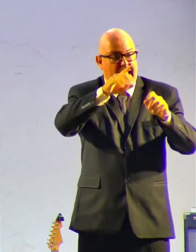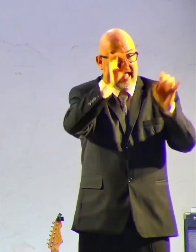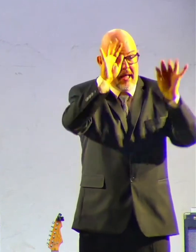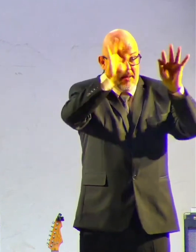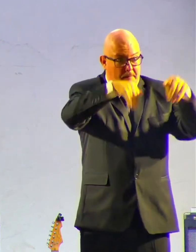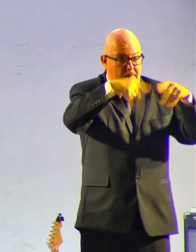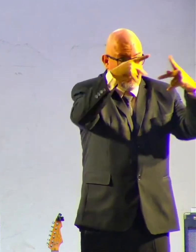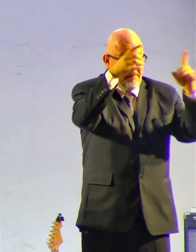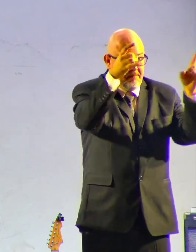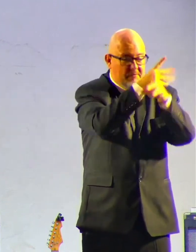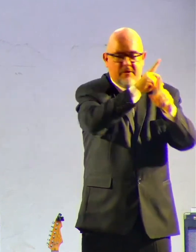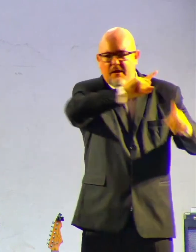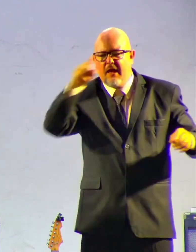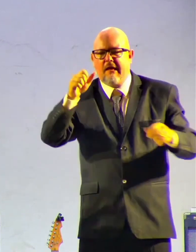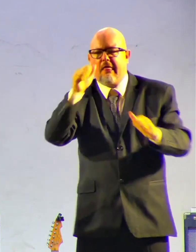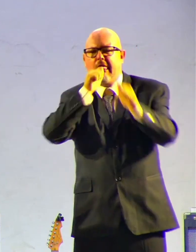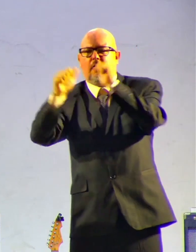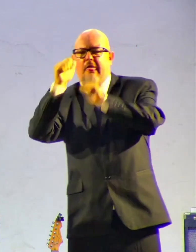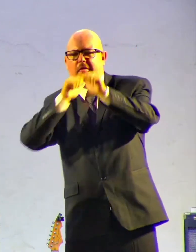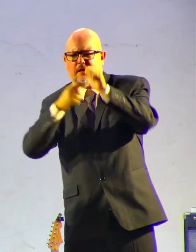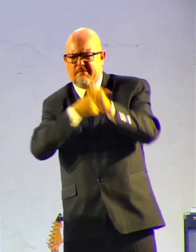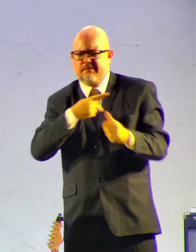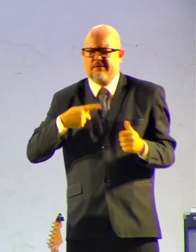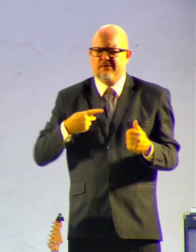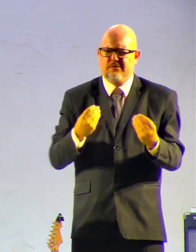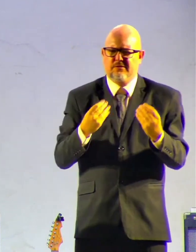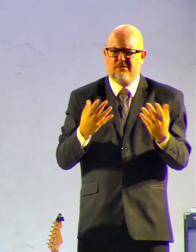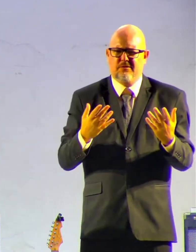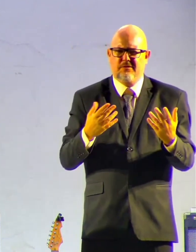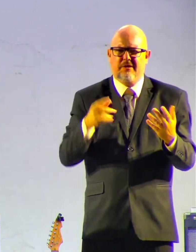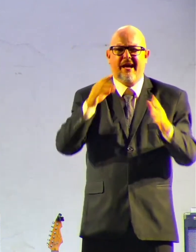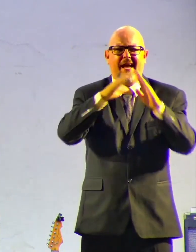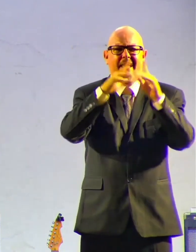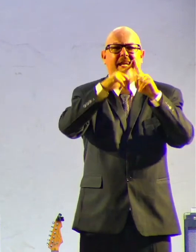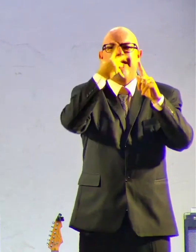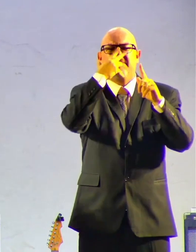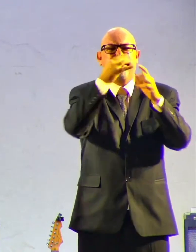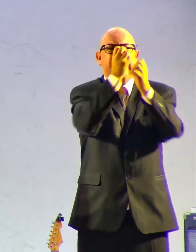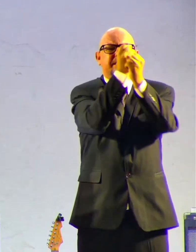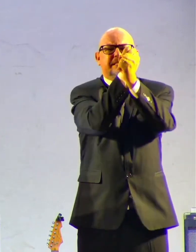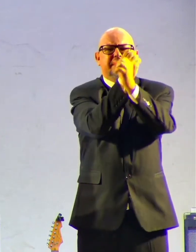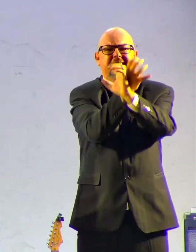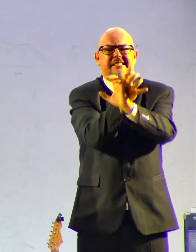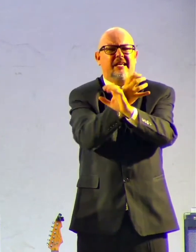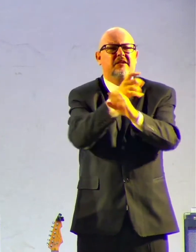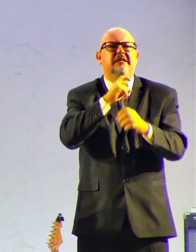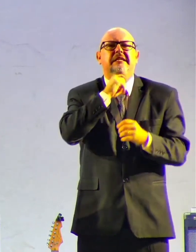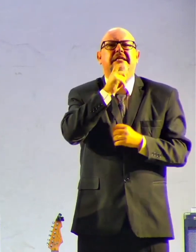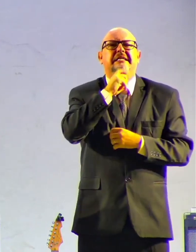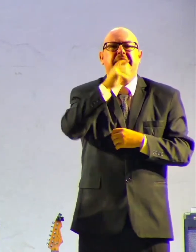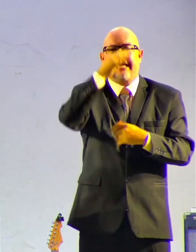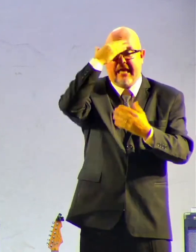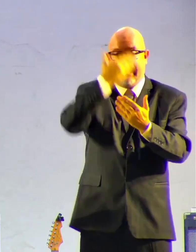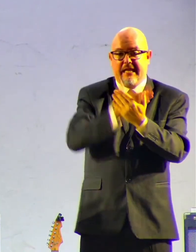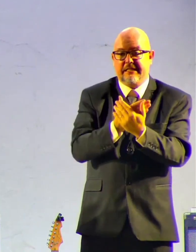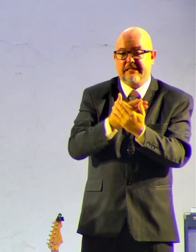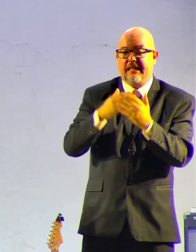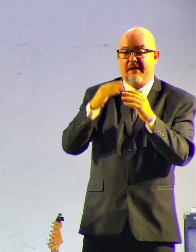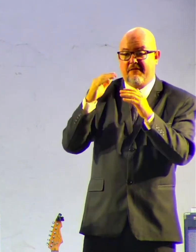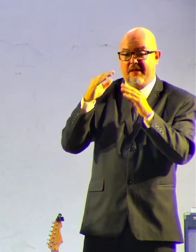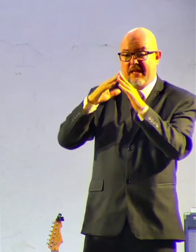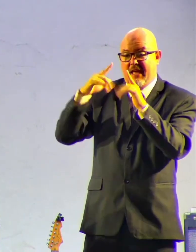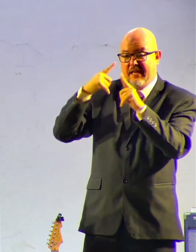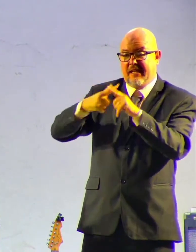jogo. A igreja parecia um vale de ossos secos. Ninguém acreditava que a igreja